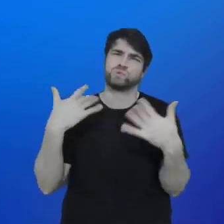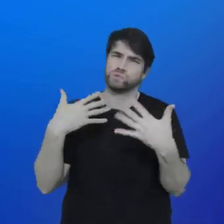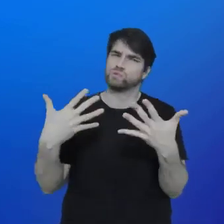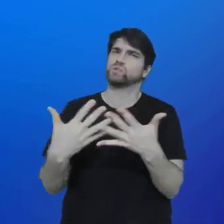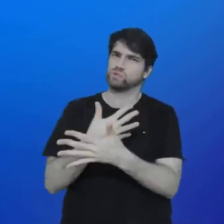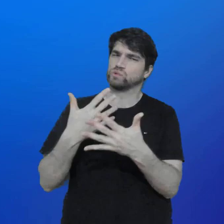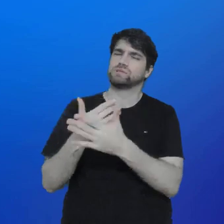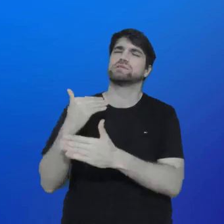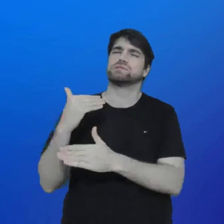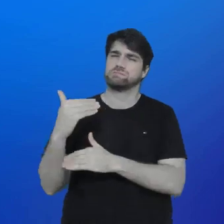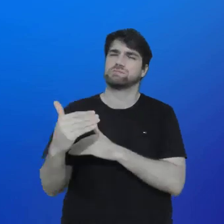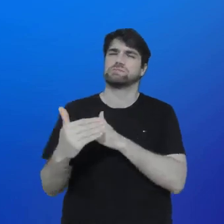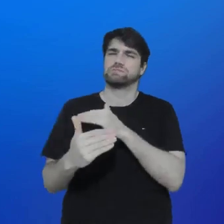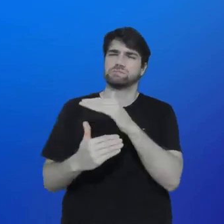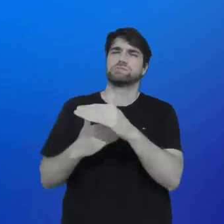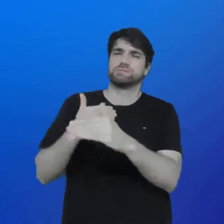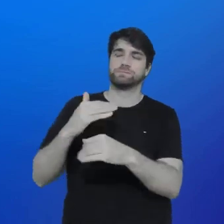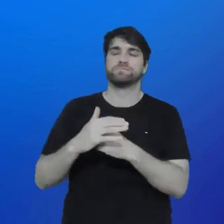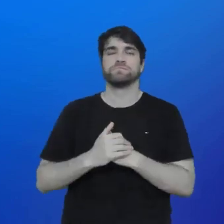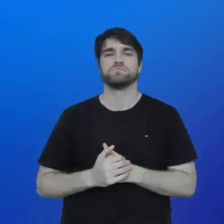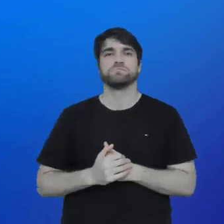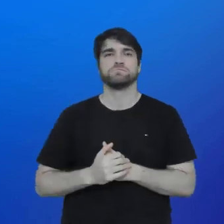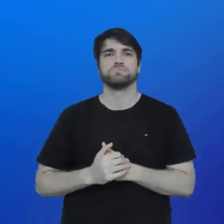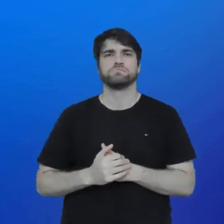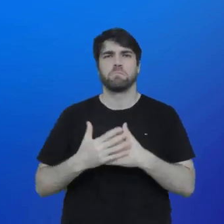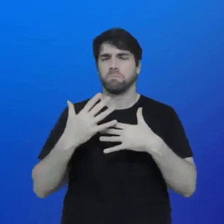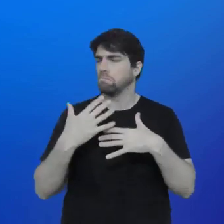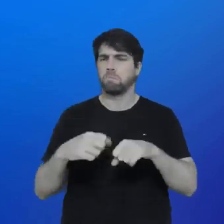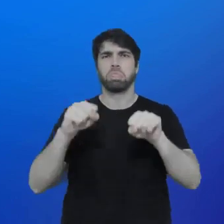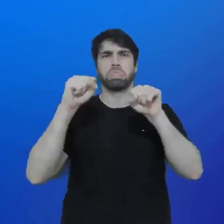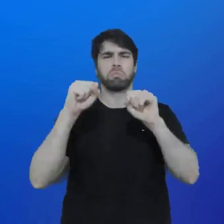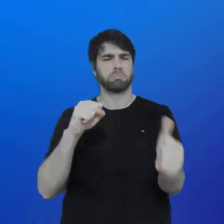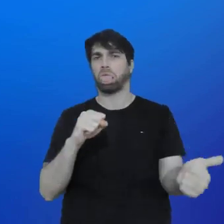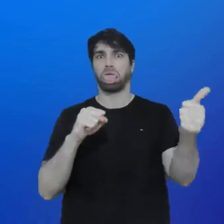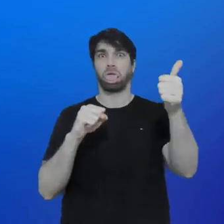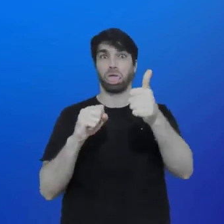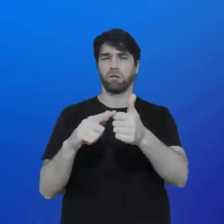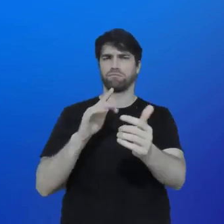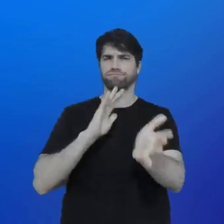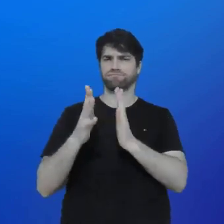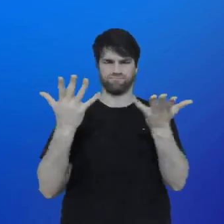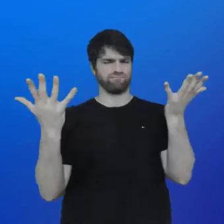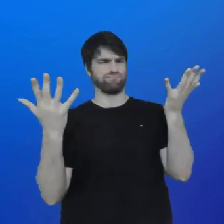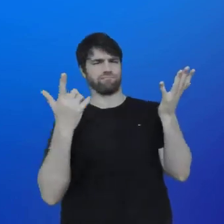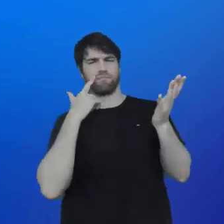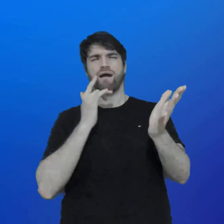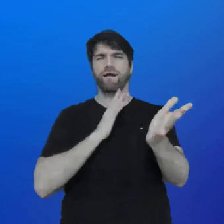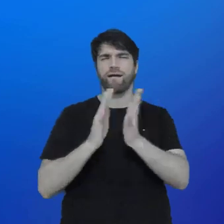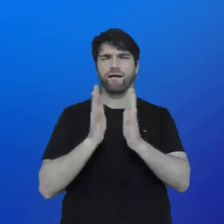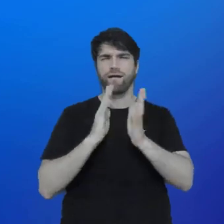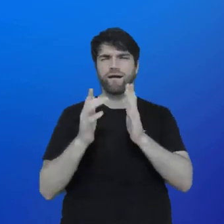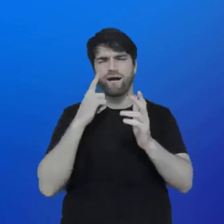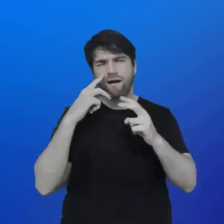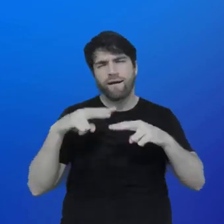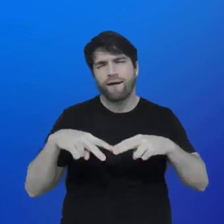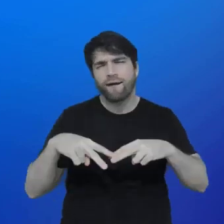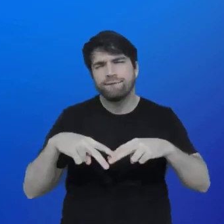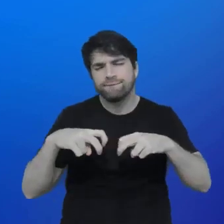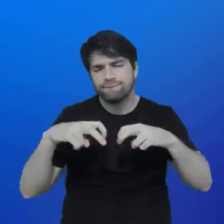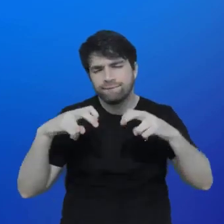sufrimiento. Fue así durante varios años, hasta que en determinado momento, gracias a investigaciones realizadas sobre la lengua de señas, se descubrió